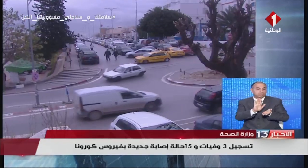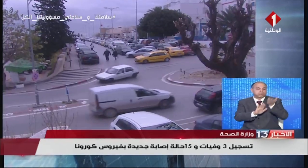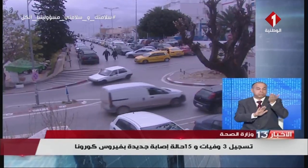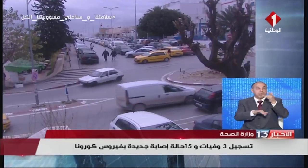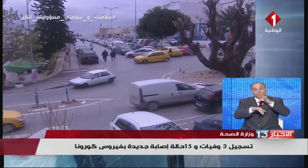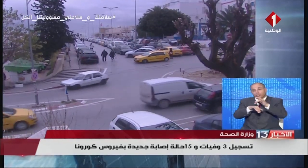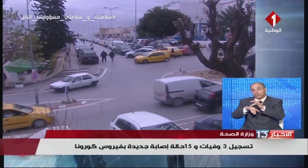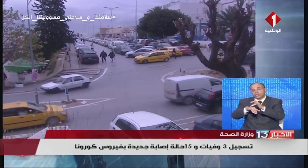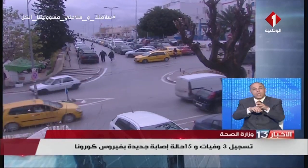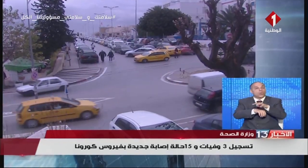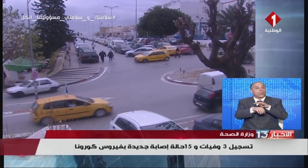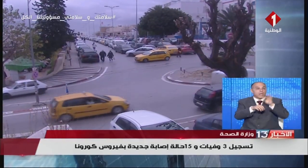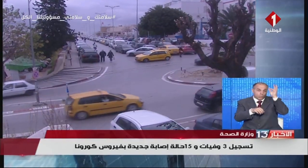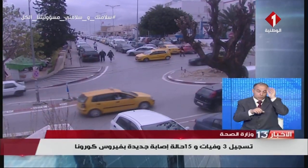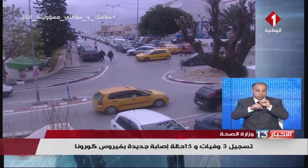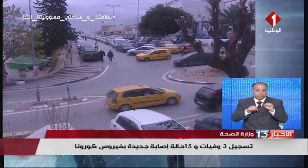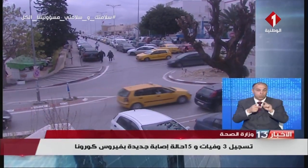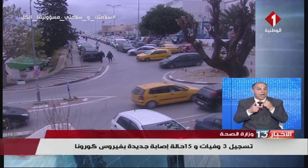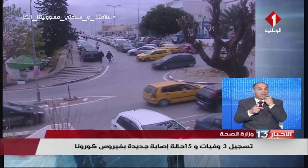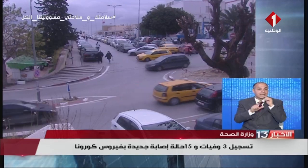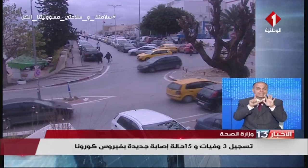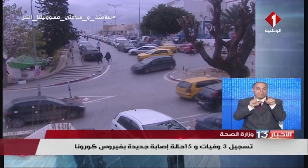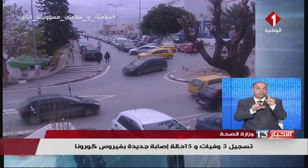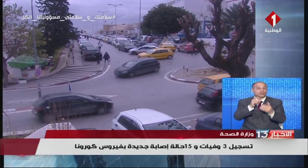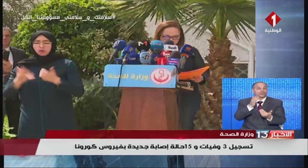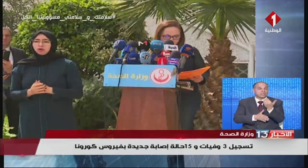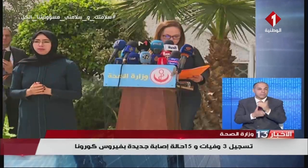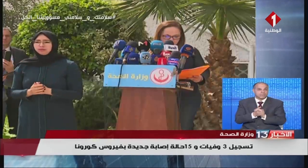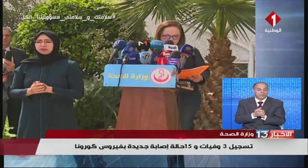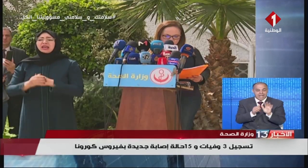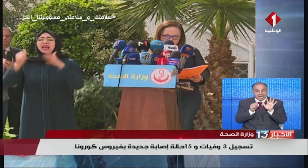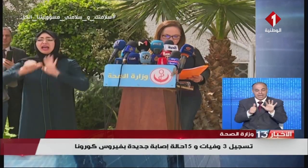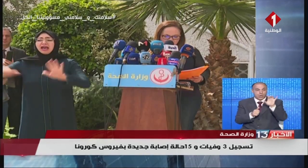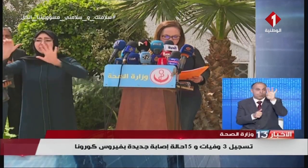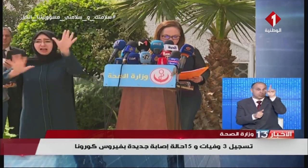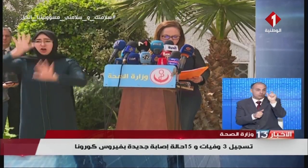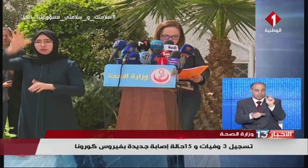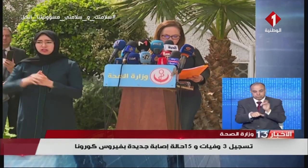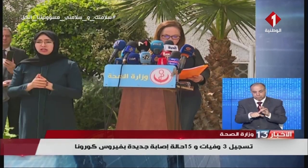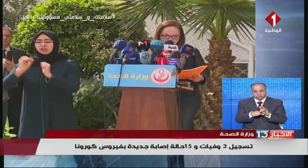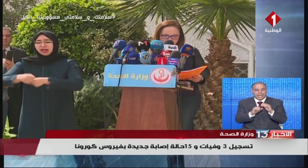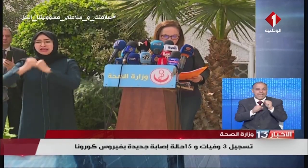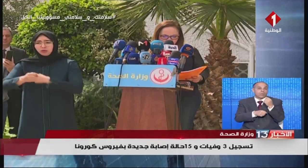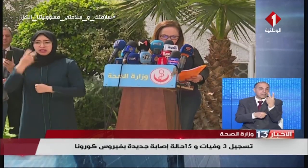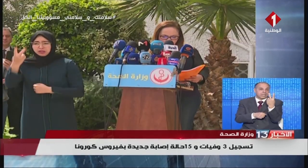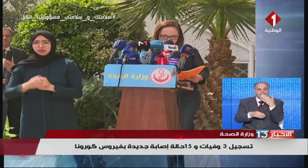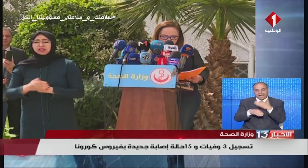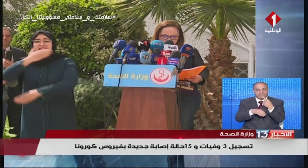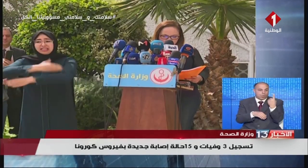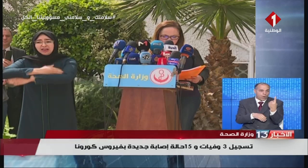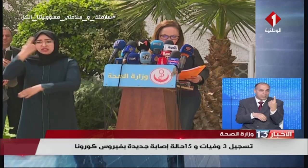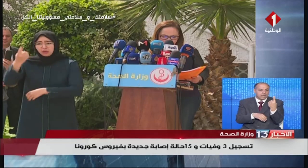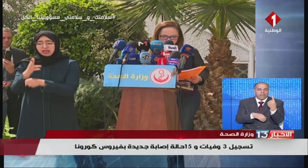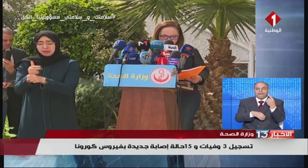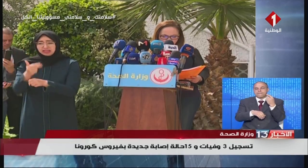عدد المصابين في ولاية تونس بـ7 حالات جديدة. أريانا 15 حالة، القيروان 2، قفصة 1،